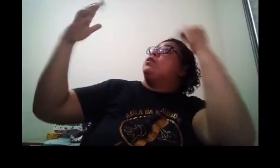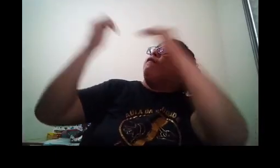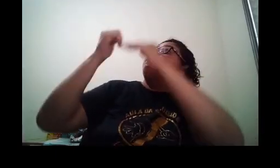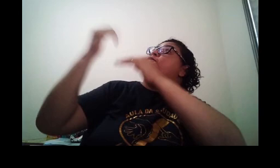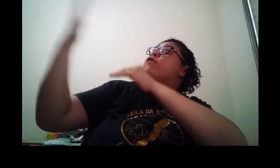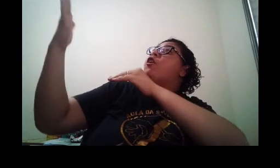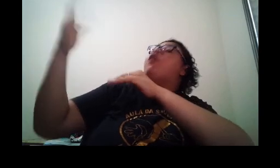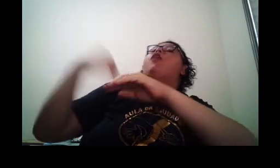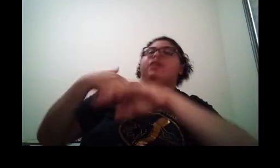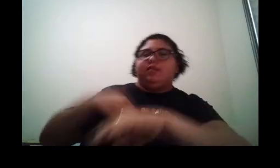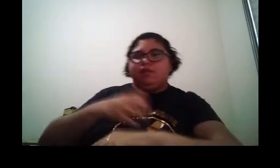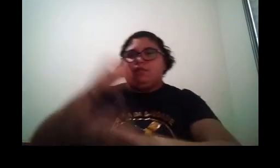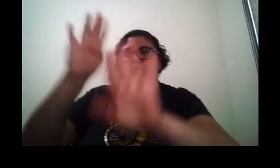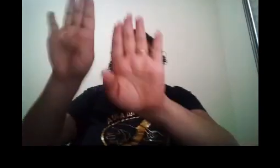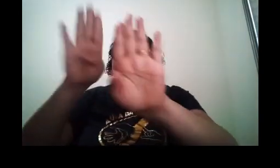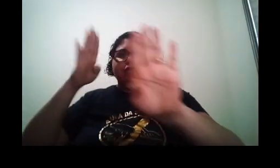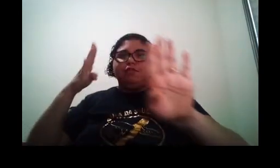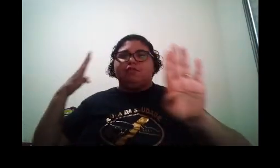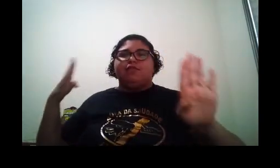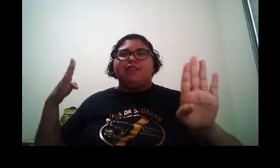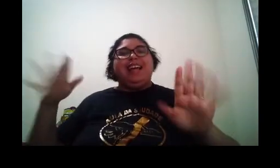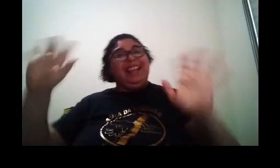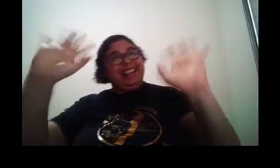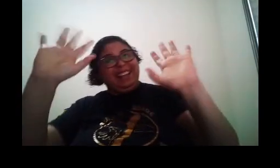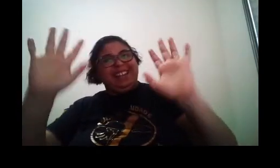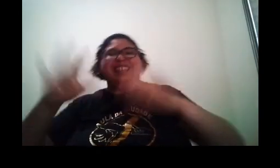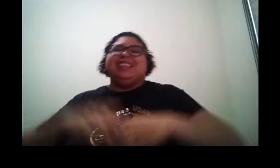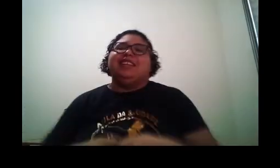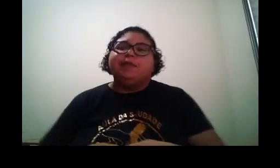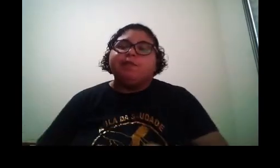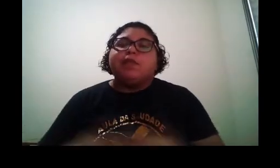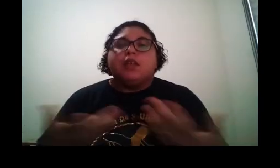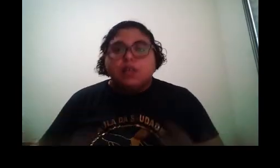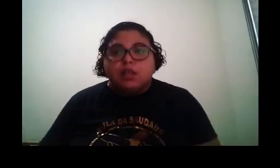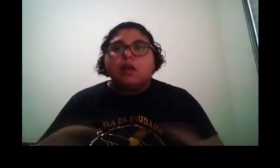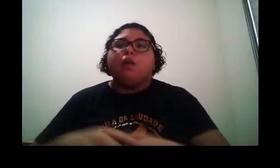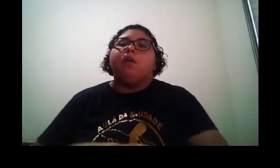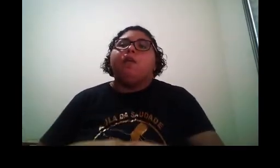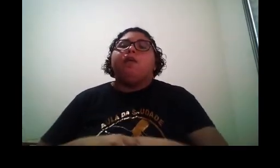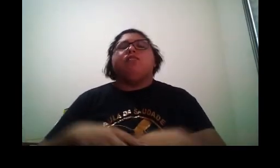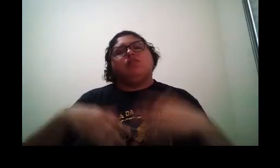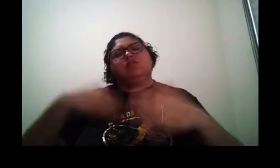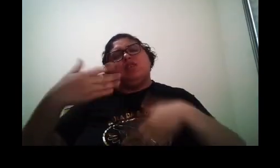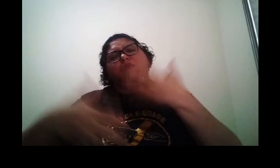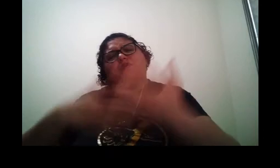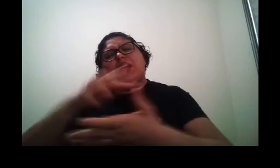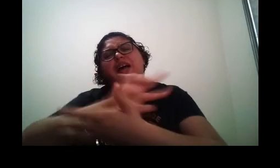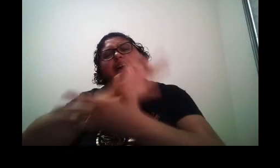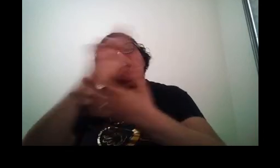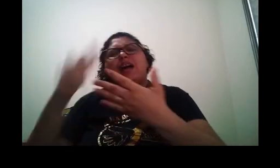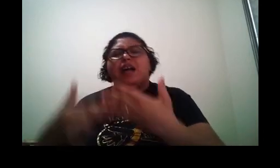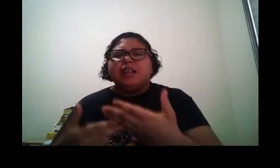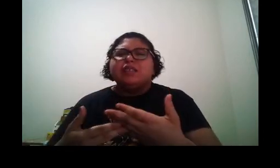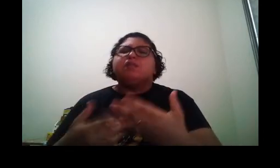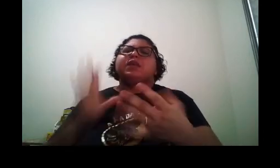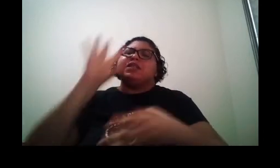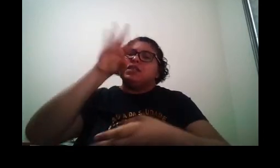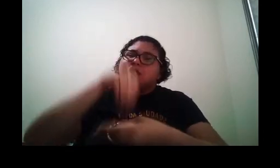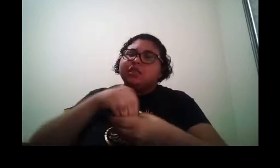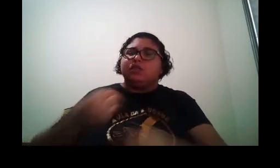tudo bom e tal. Então, isso é um exemplo de um artefato material. Tem vários outros, né, que ajudam o surdo,